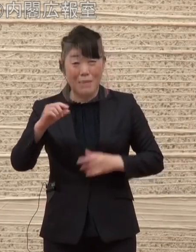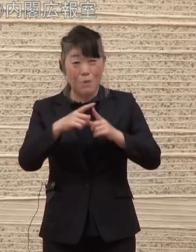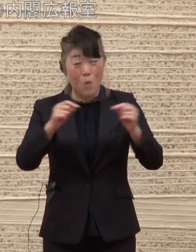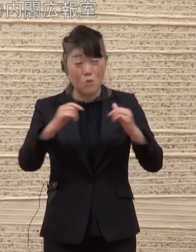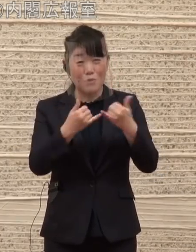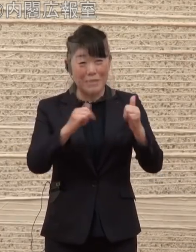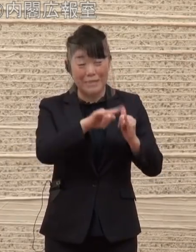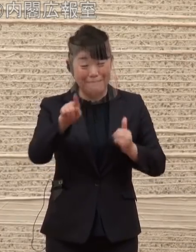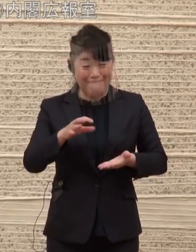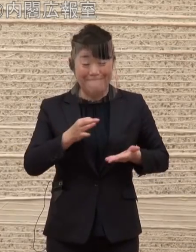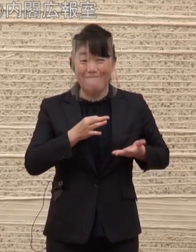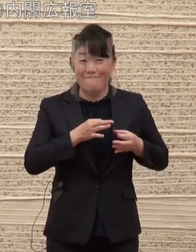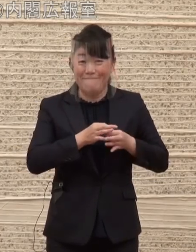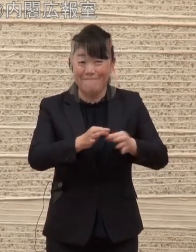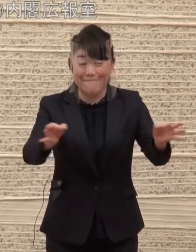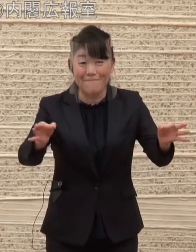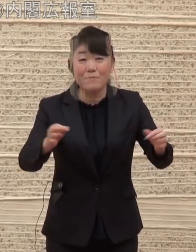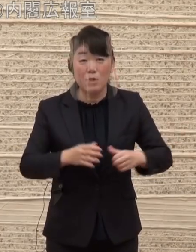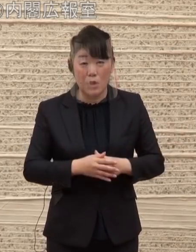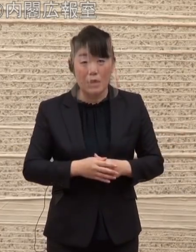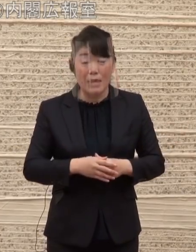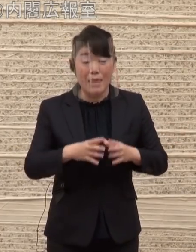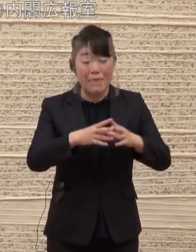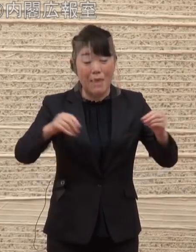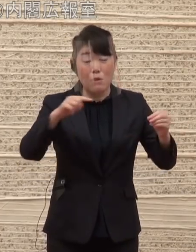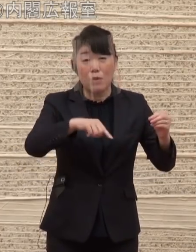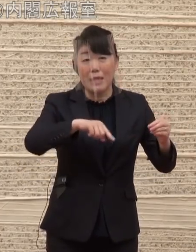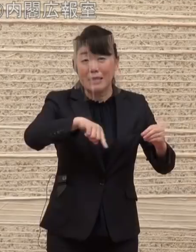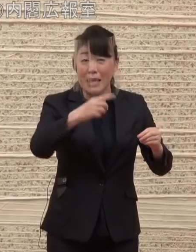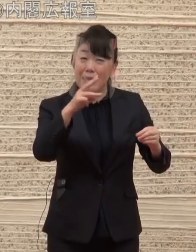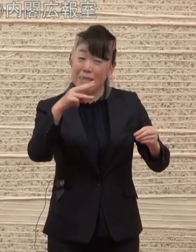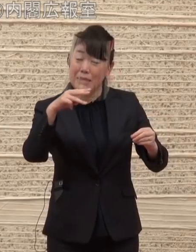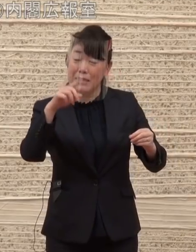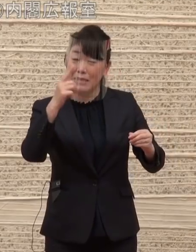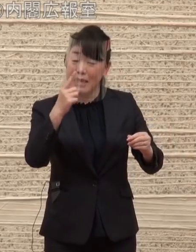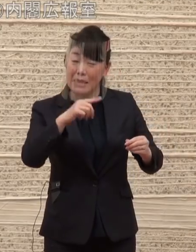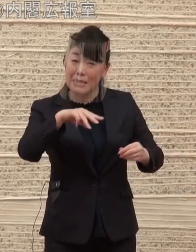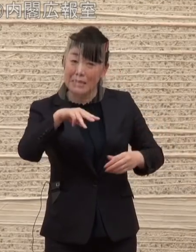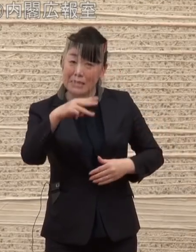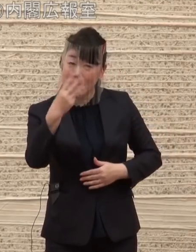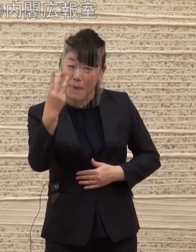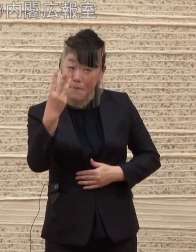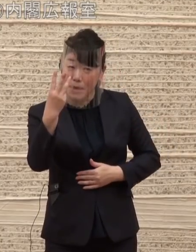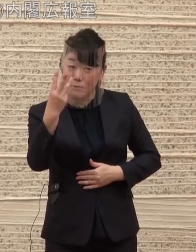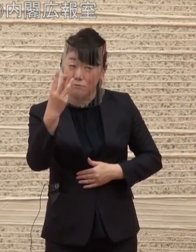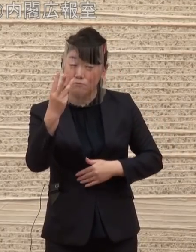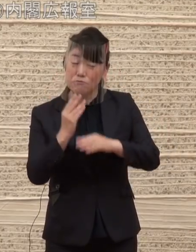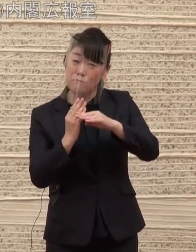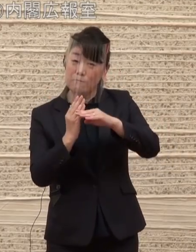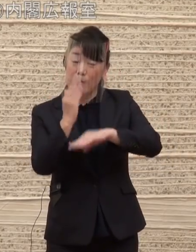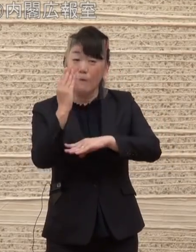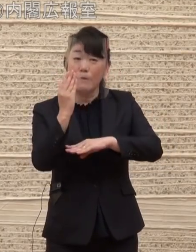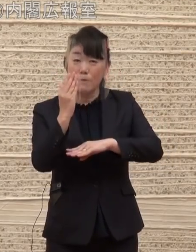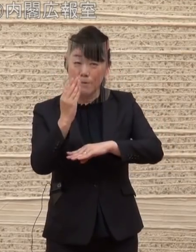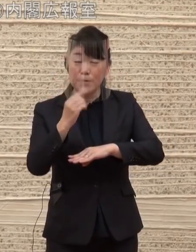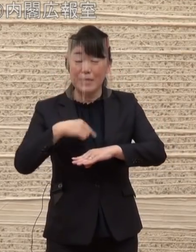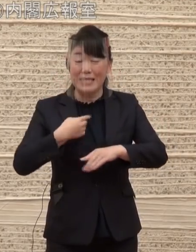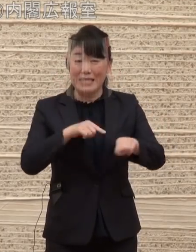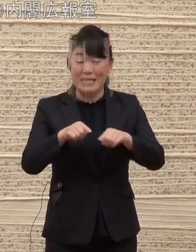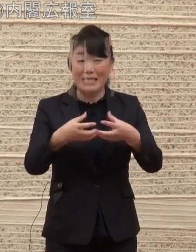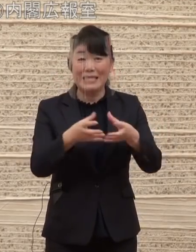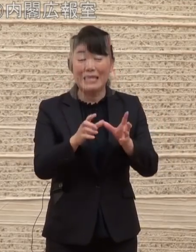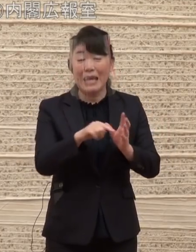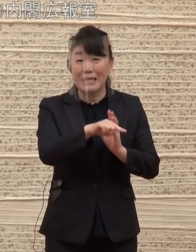1300を超える8割近くの自治体では実際の給付が